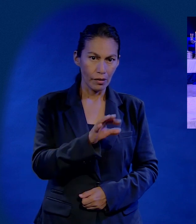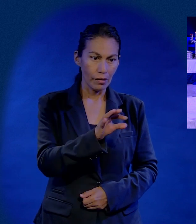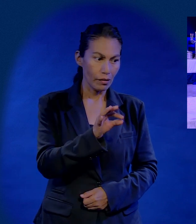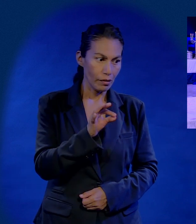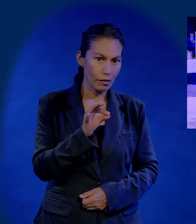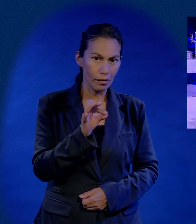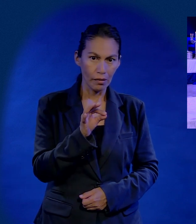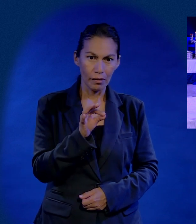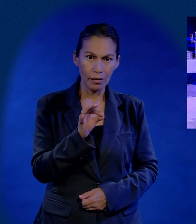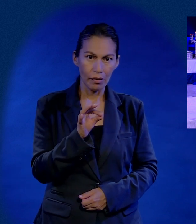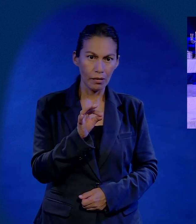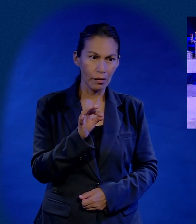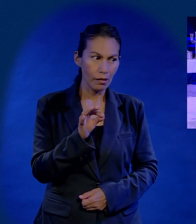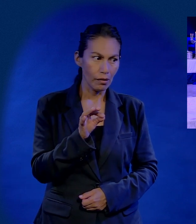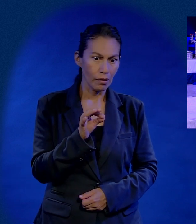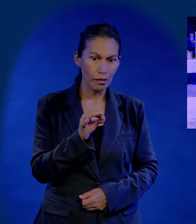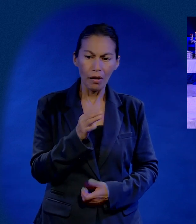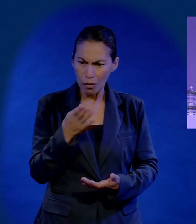Agarré.